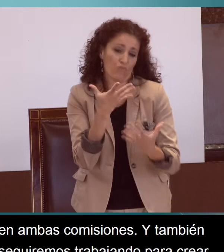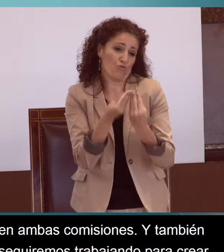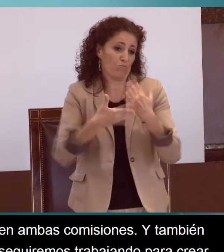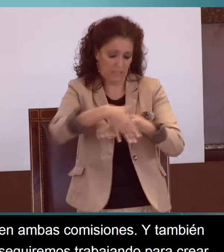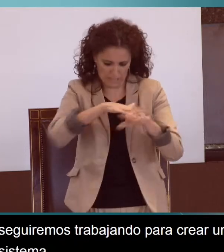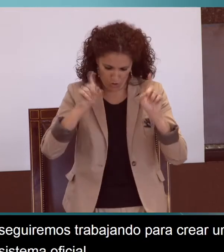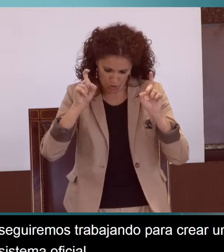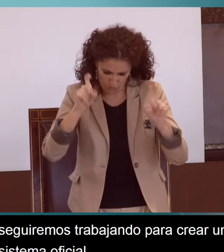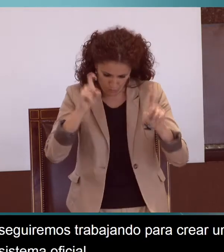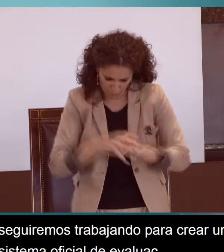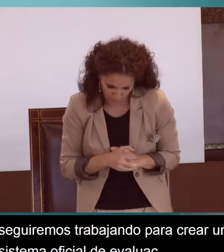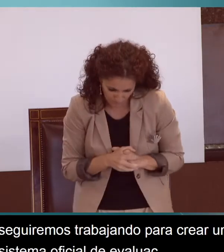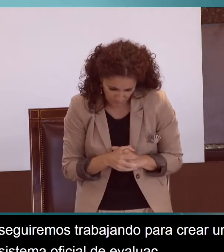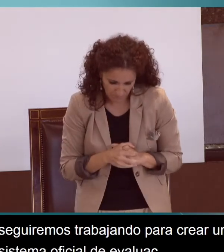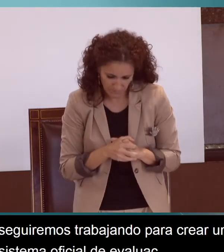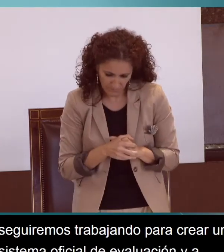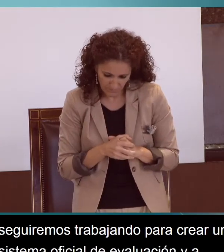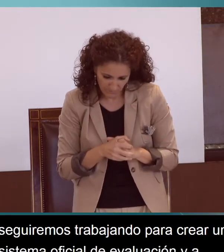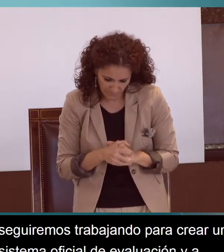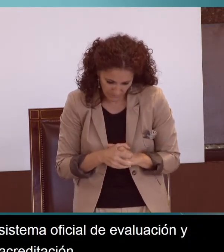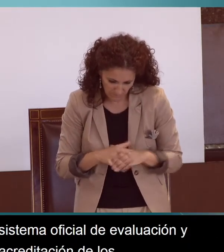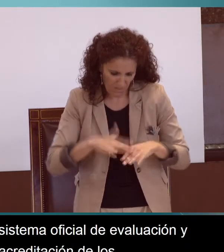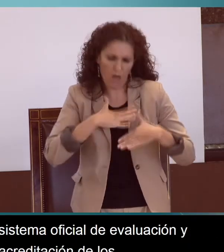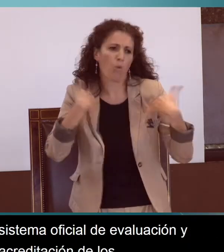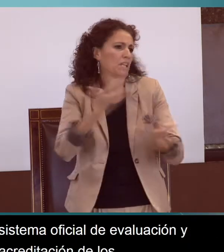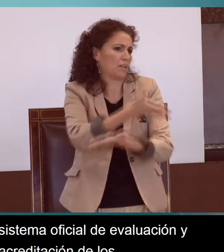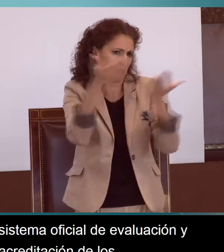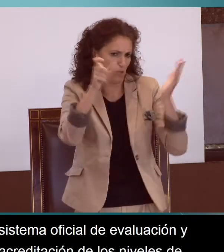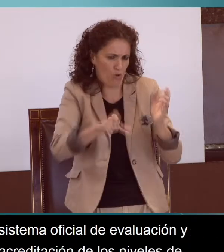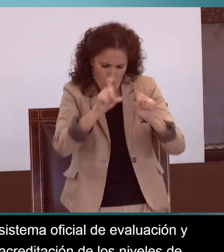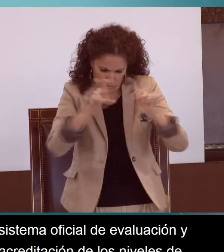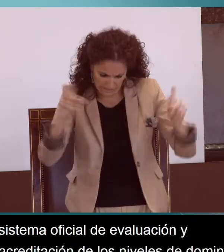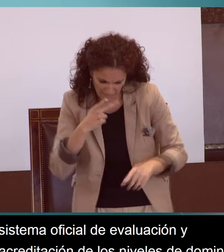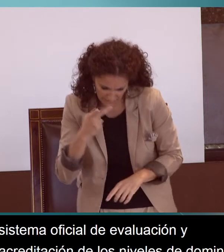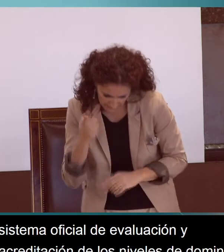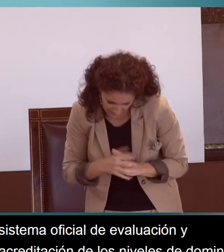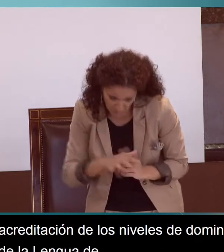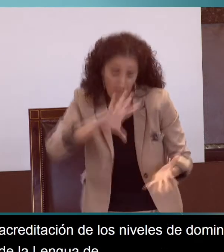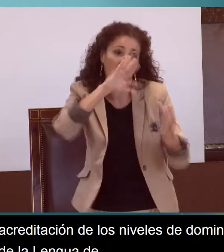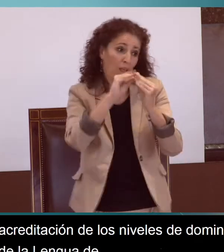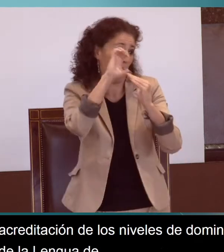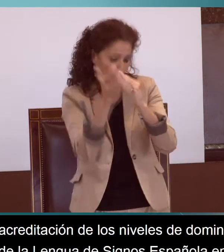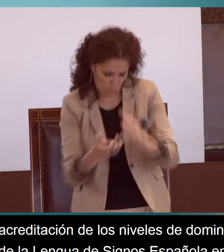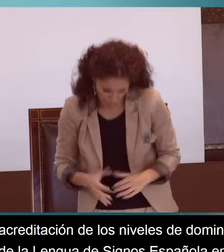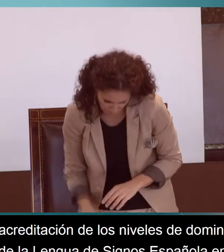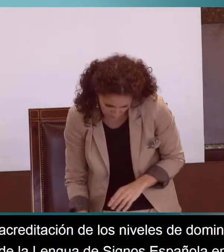española en colaboración con el Ministerio de Educación. Para cualquier persona o entidad que esté interesada,